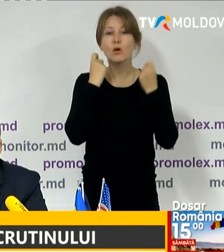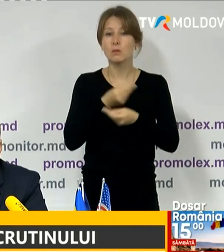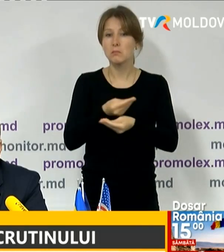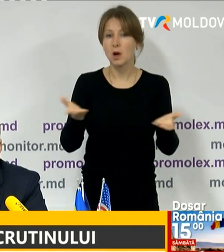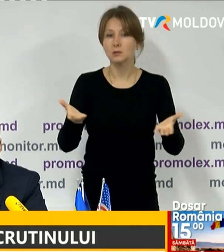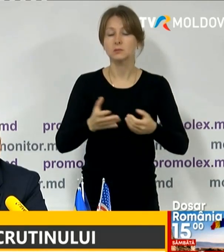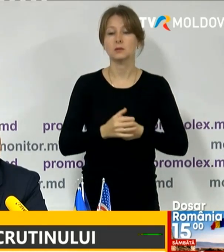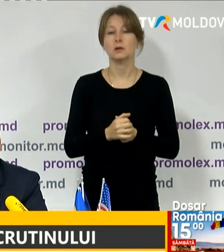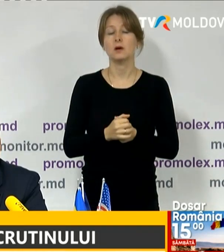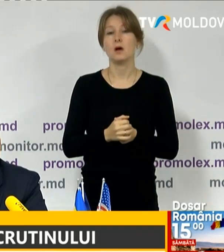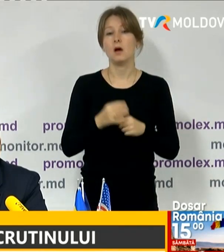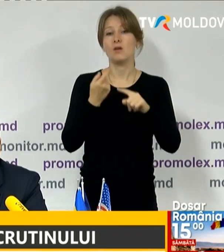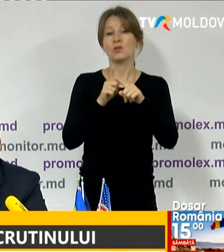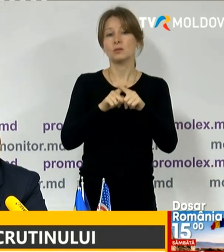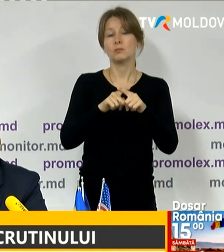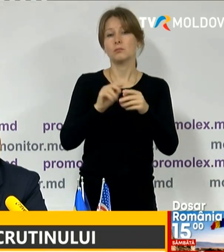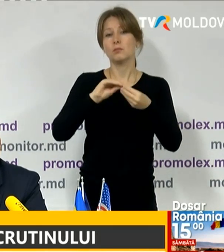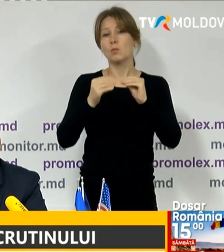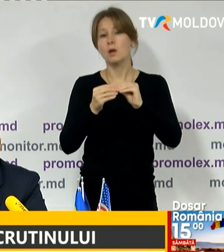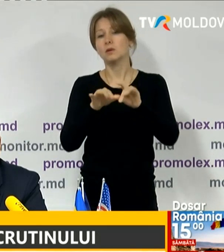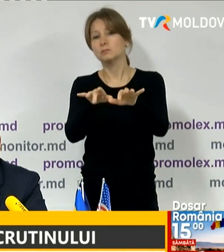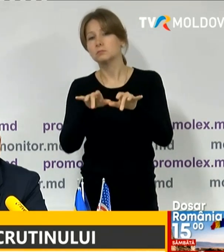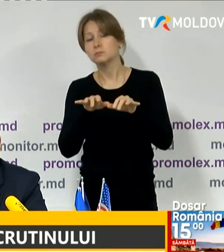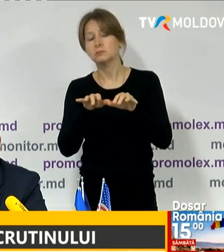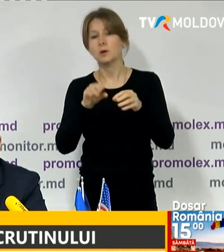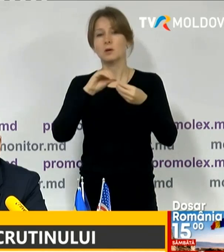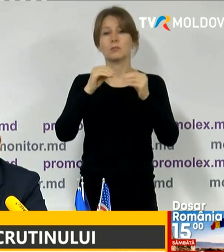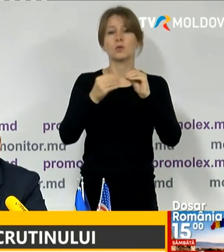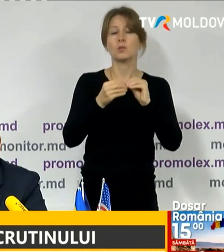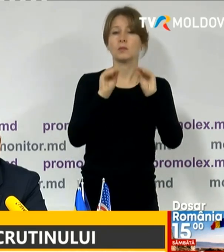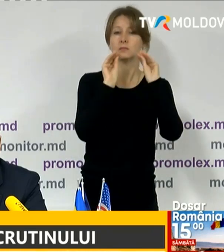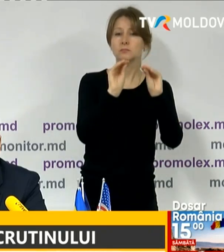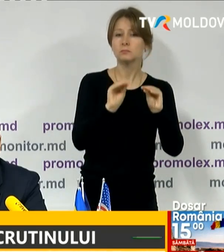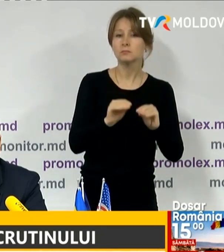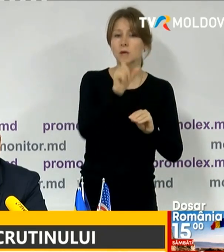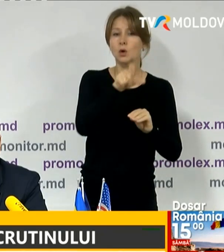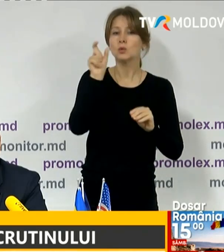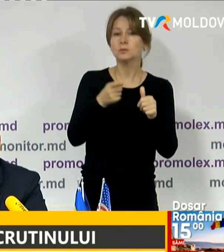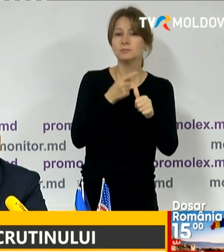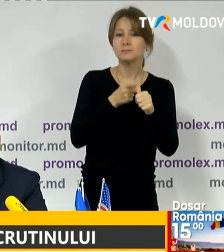au avut loc erori tehnice, probleme ce țin de înscrierea alegătorilor,